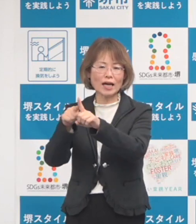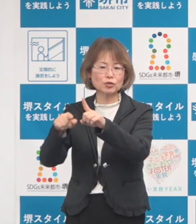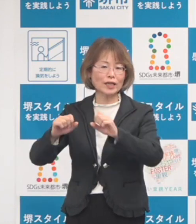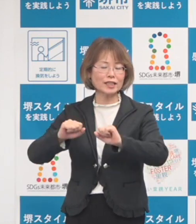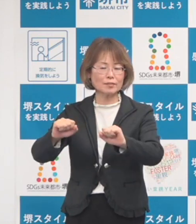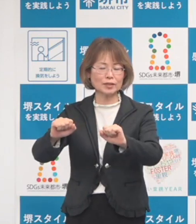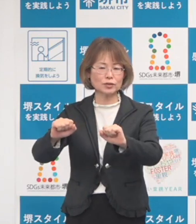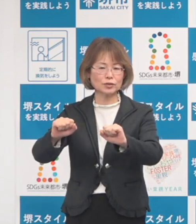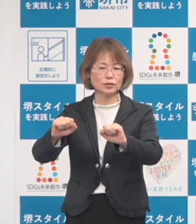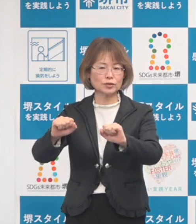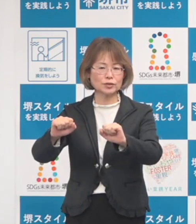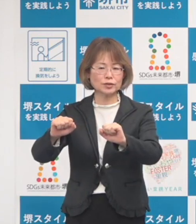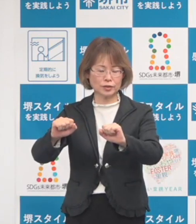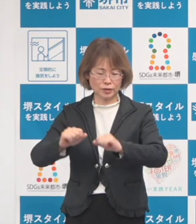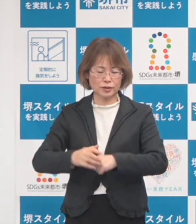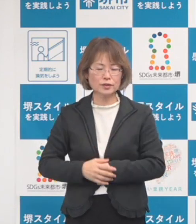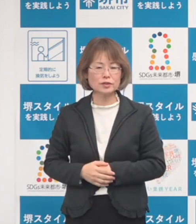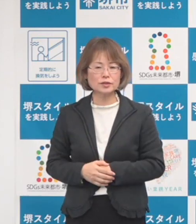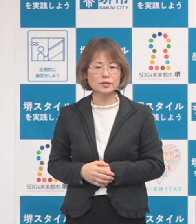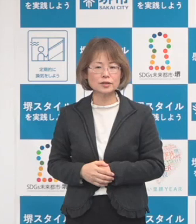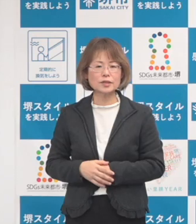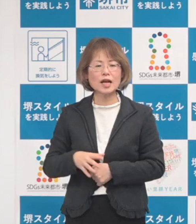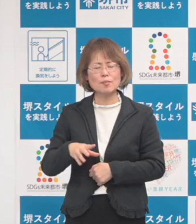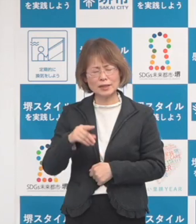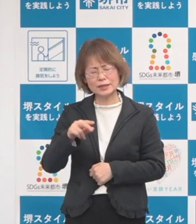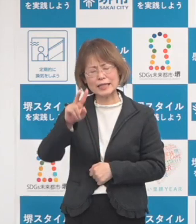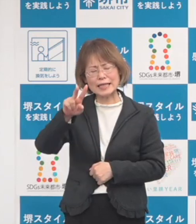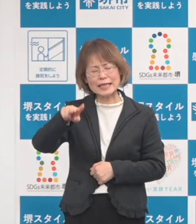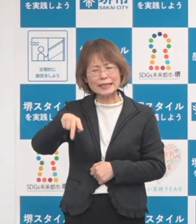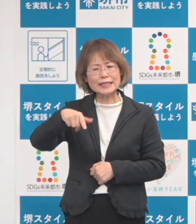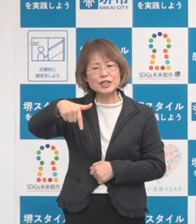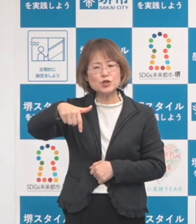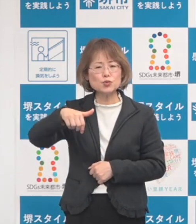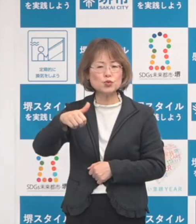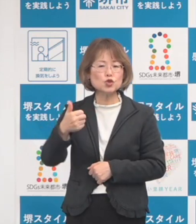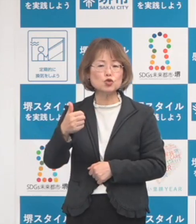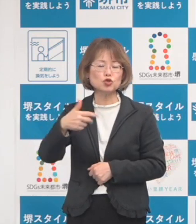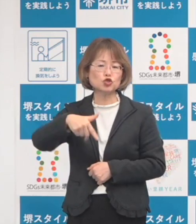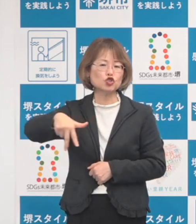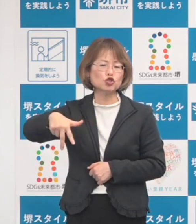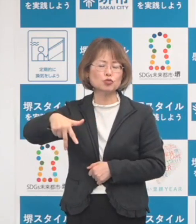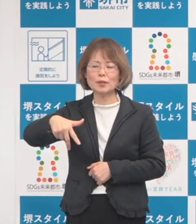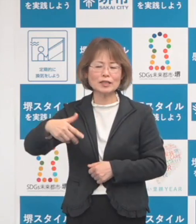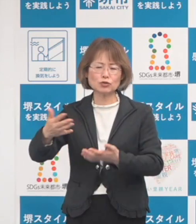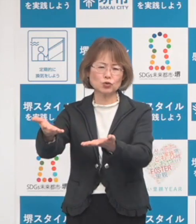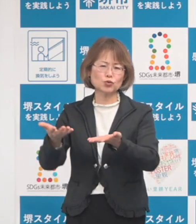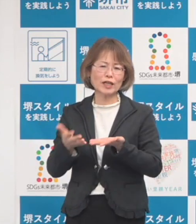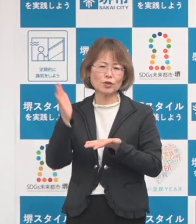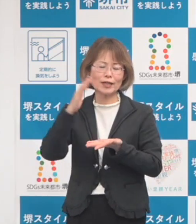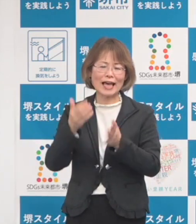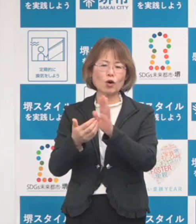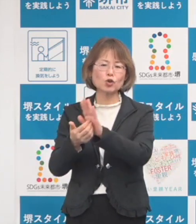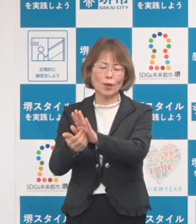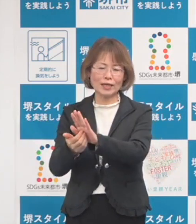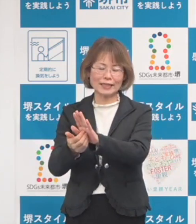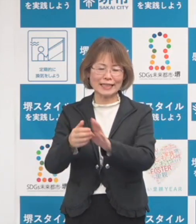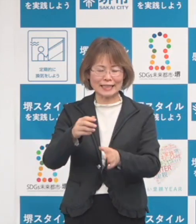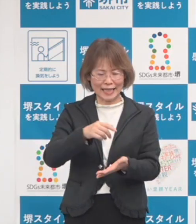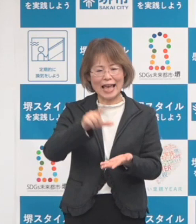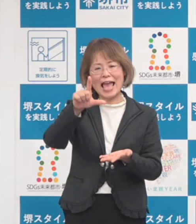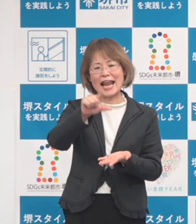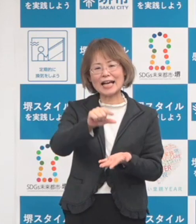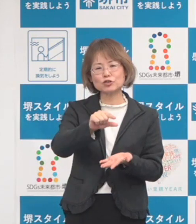そこはまずはもうリフューズ、そもそも受け取らない、断る、そしてリデュース、減ら